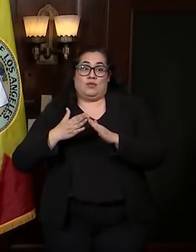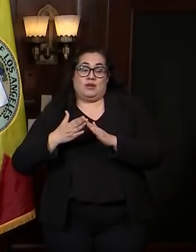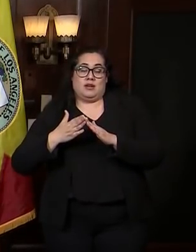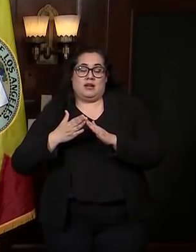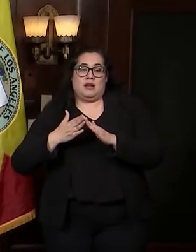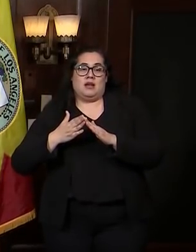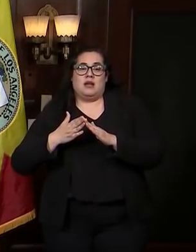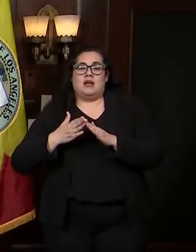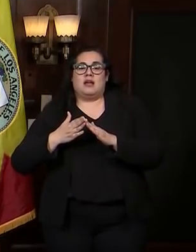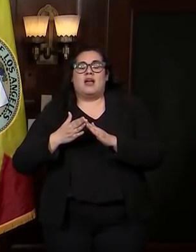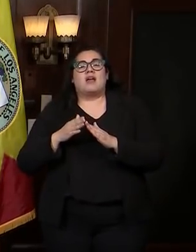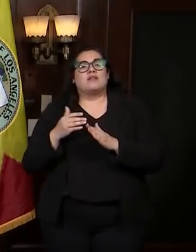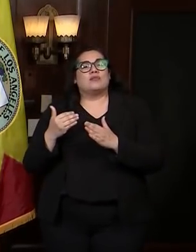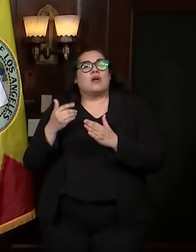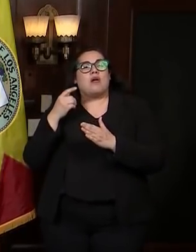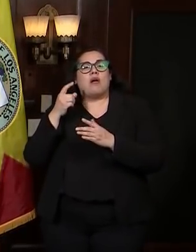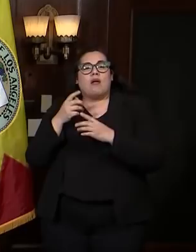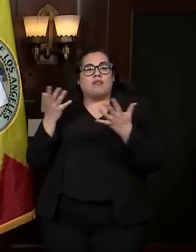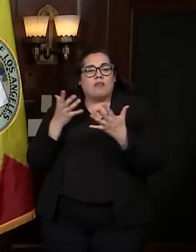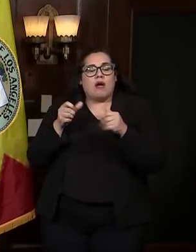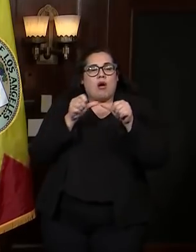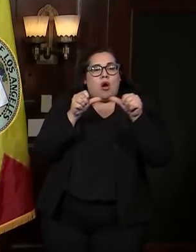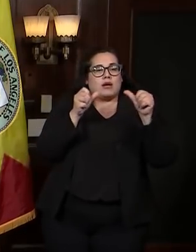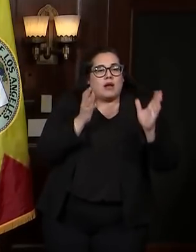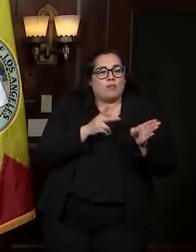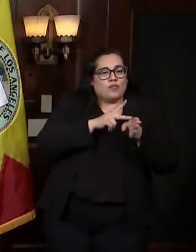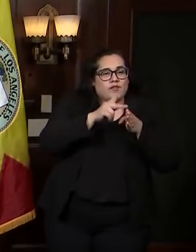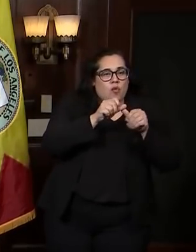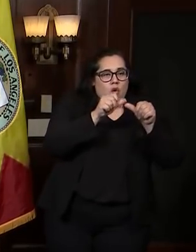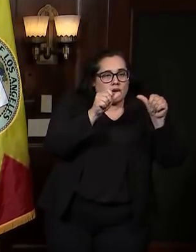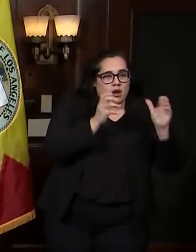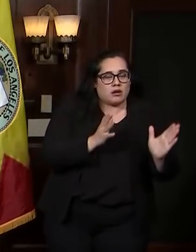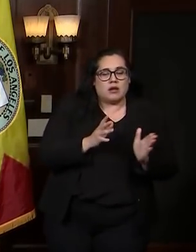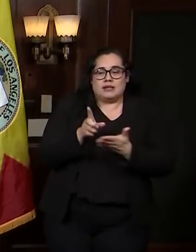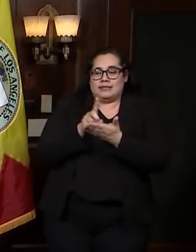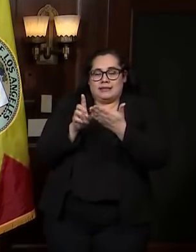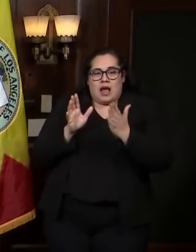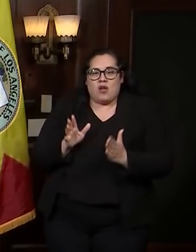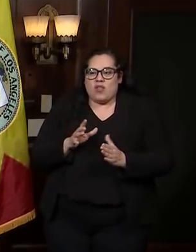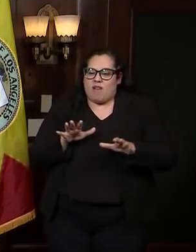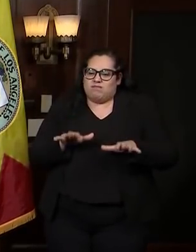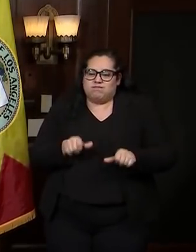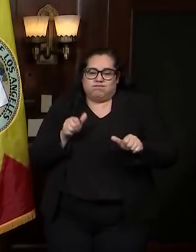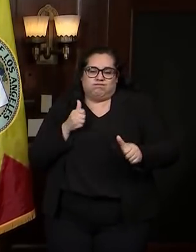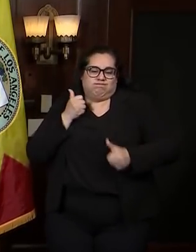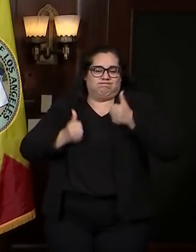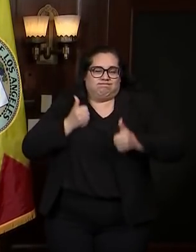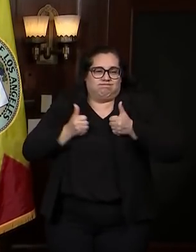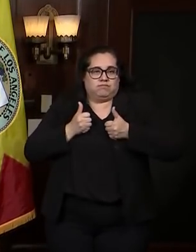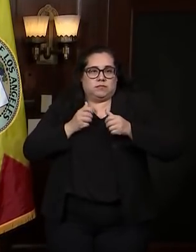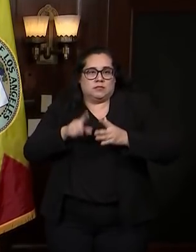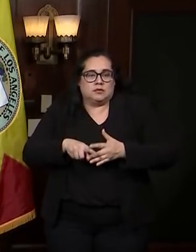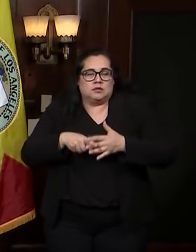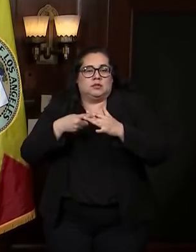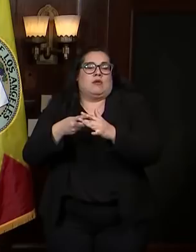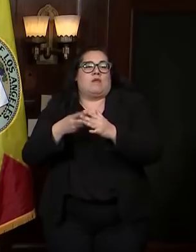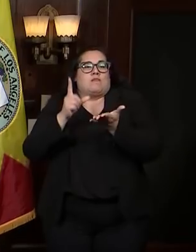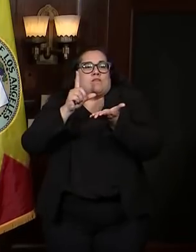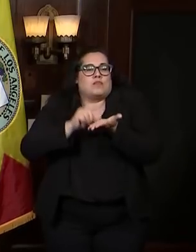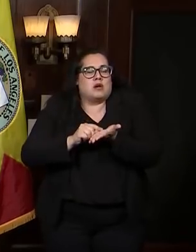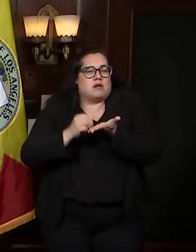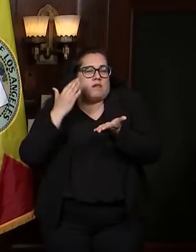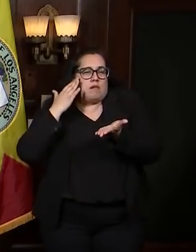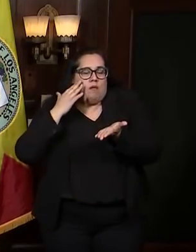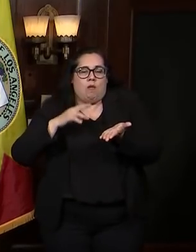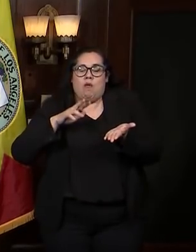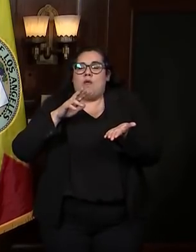de diseñadores y arquitectos se está movilizando para imprimir equipamiento para